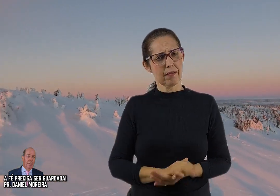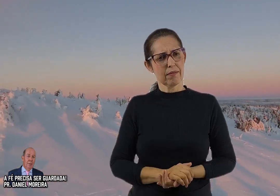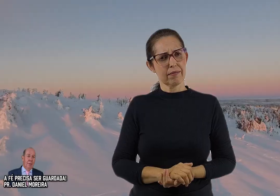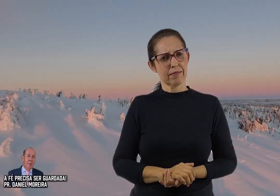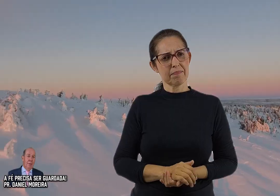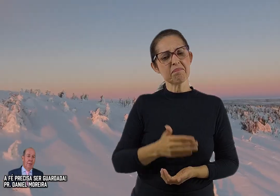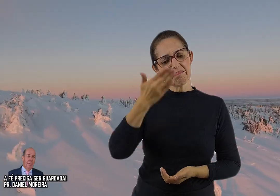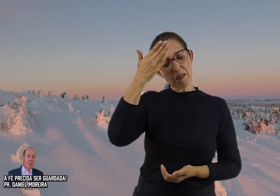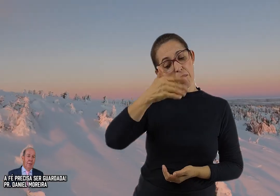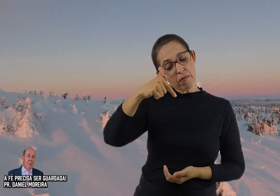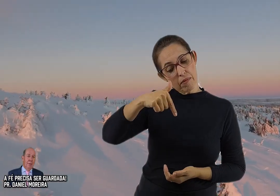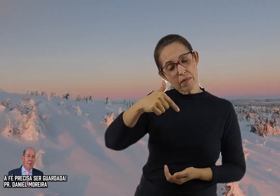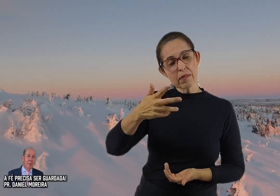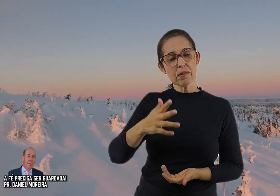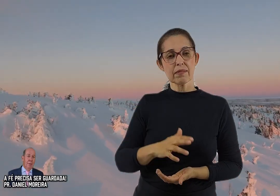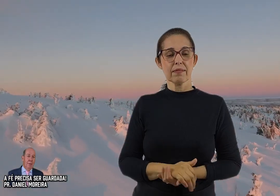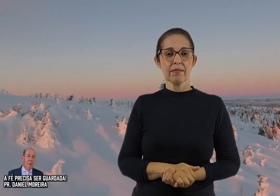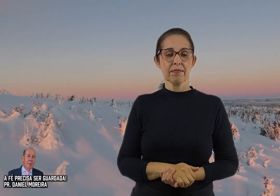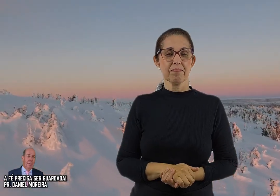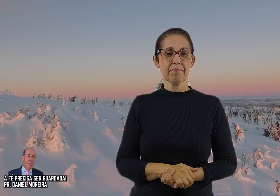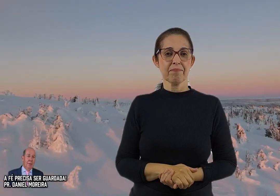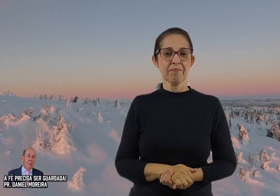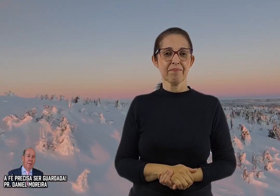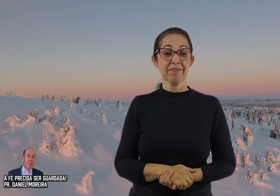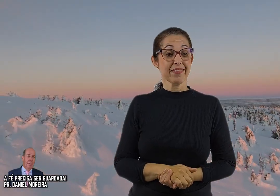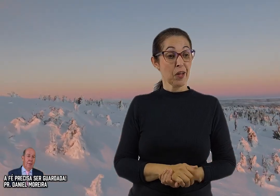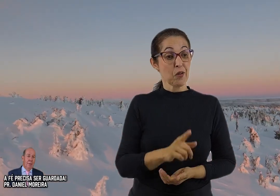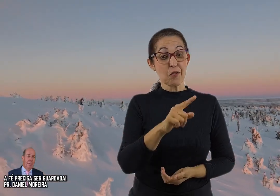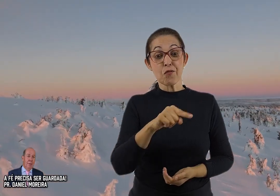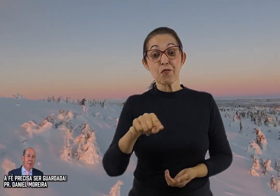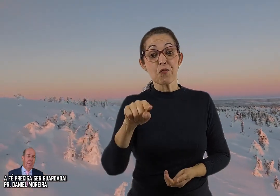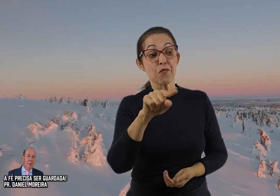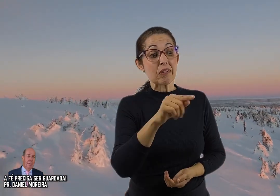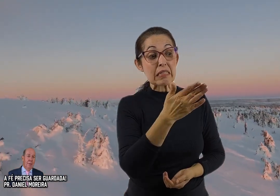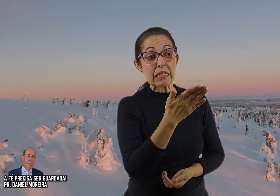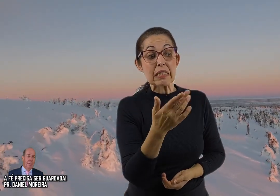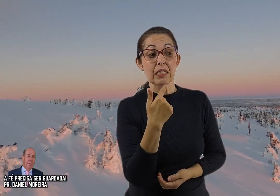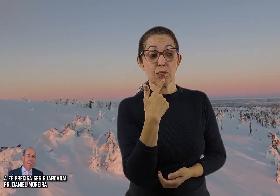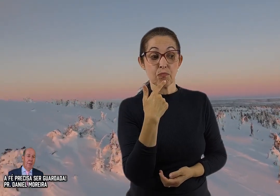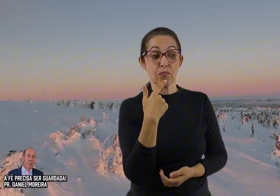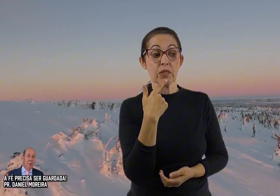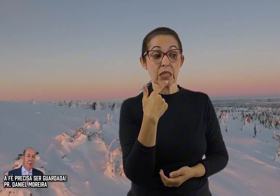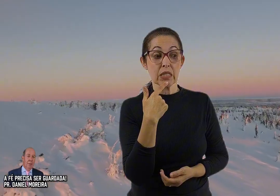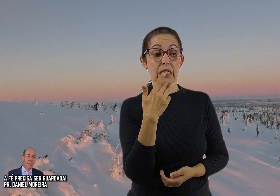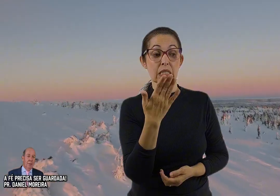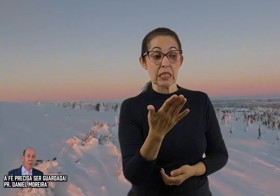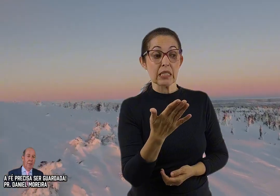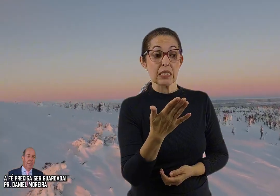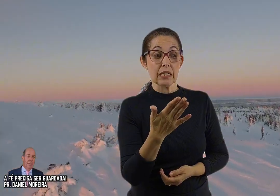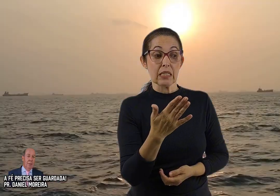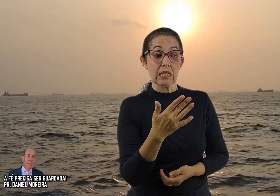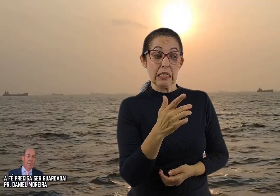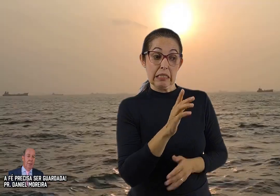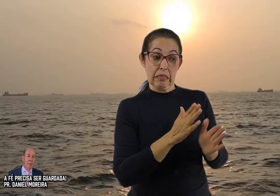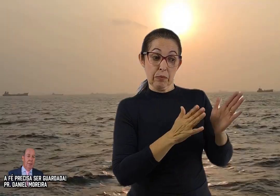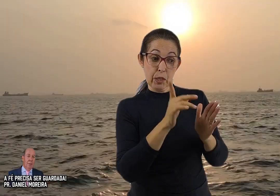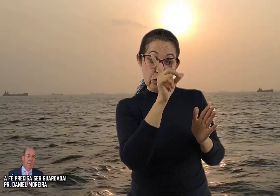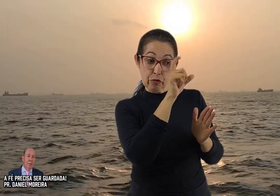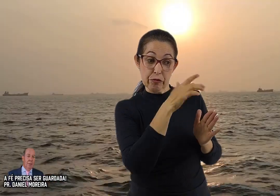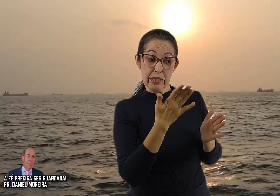A prova está aqui. Há muitos crentes que serão provados, porque não existe fé sem